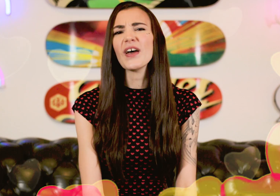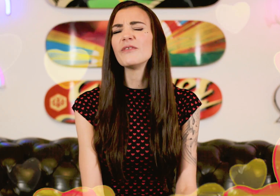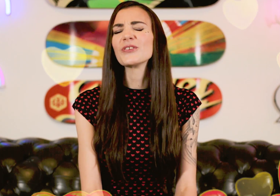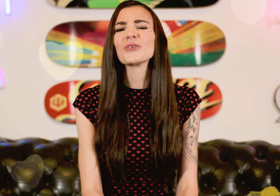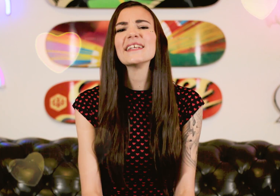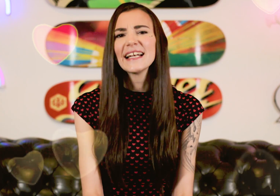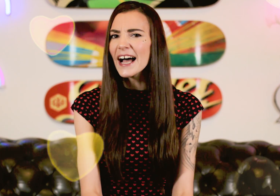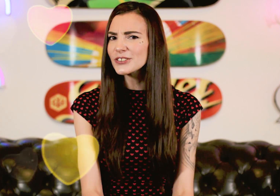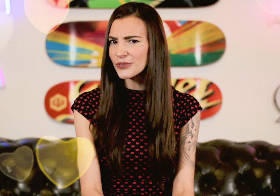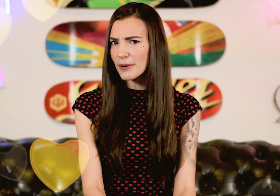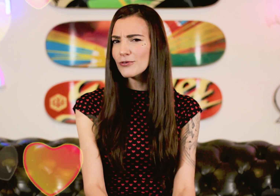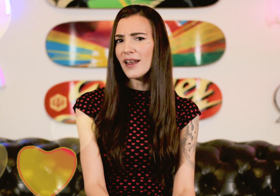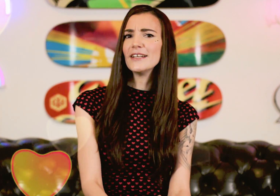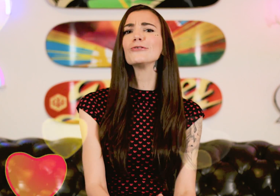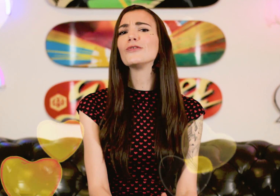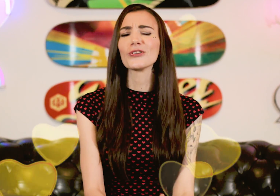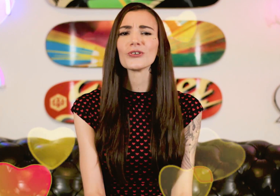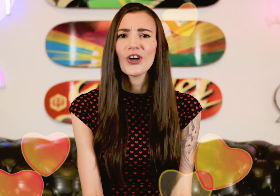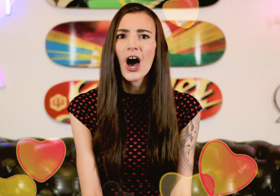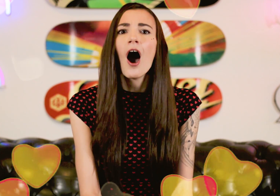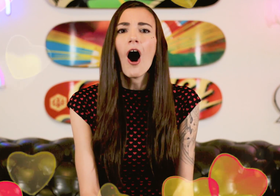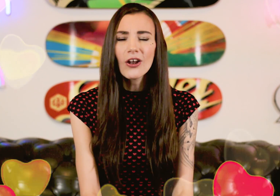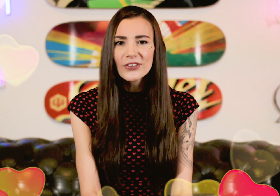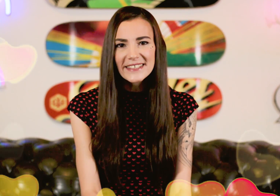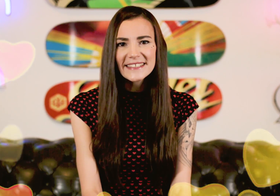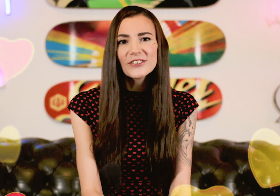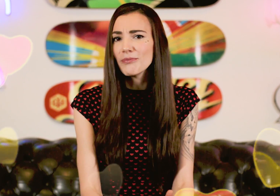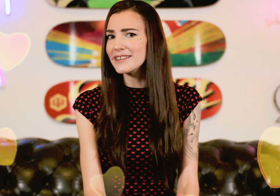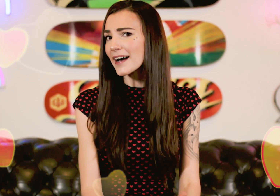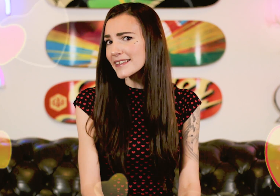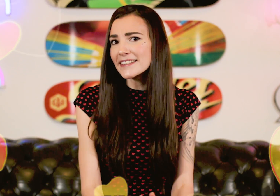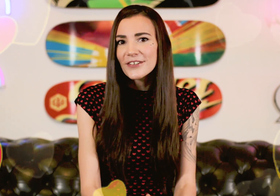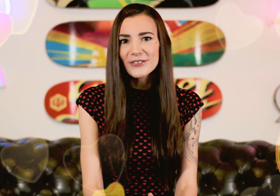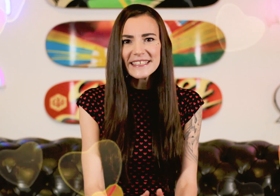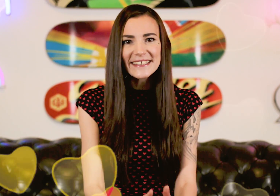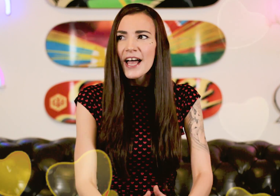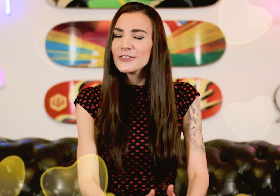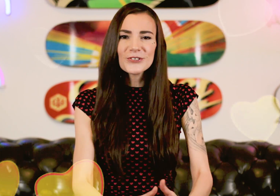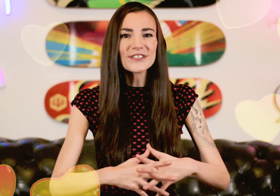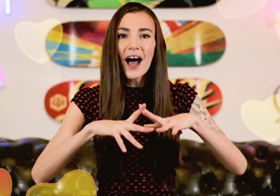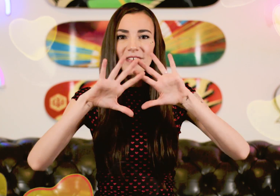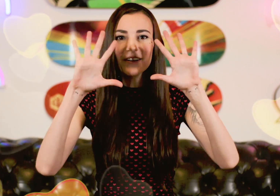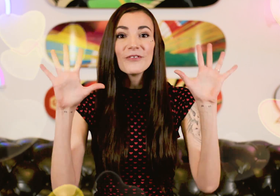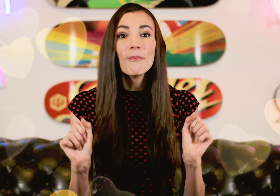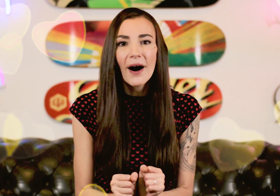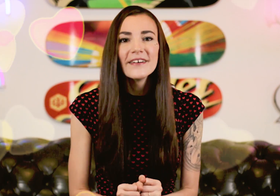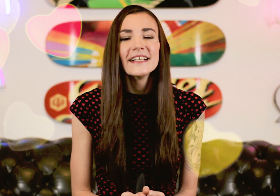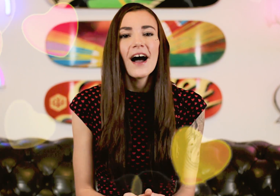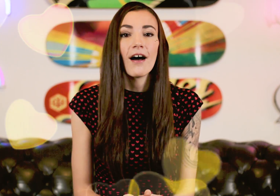faire votre déclaration d'amour à l'élu de votre cœur en langue des signes de manière très insolite, juste avec vos mains.